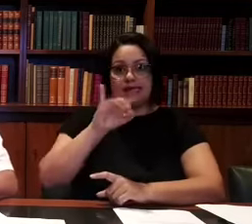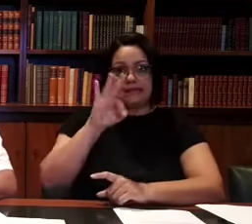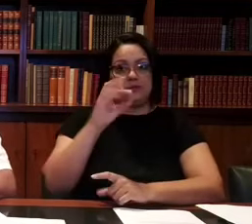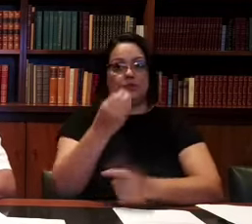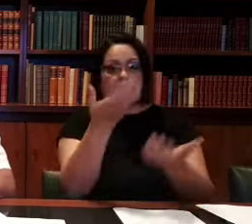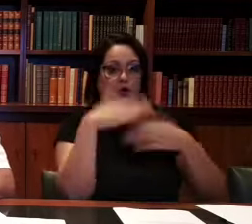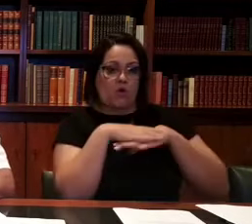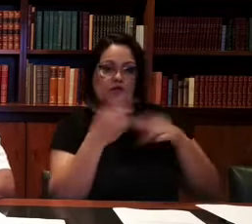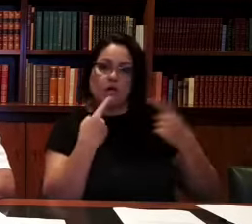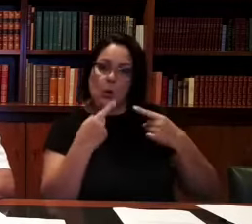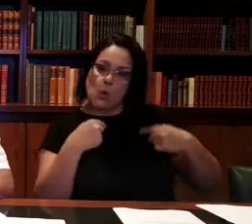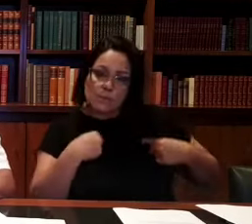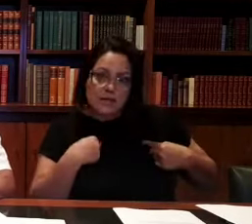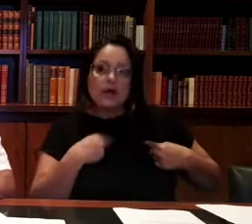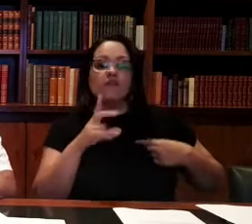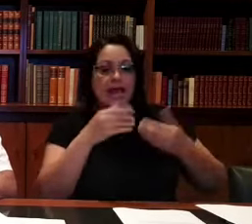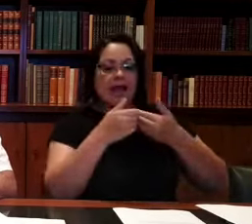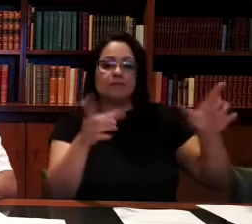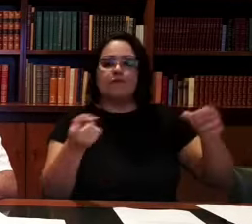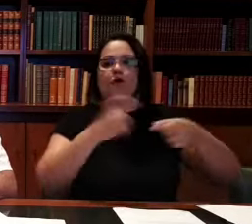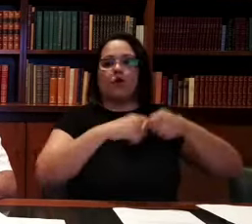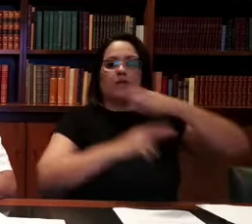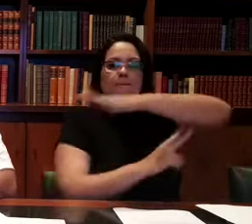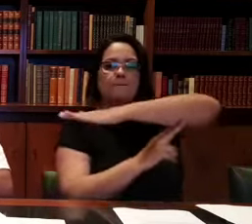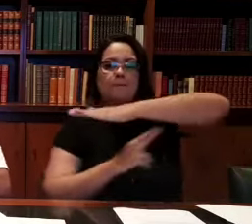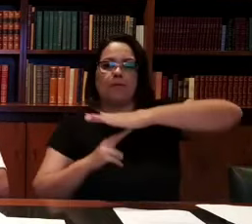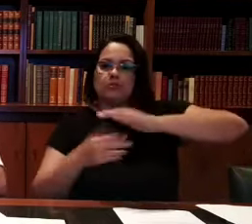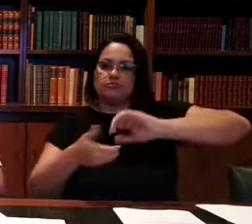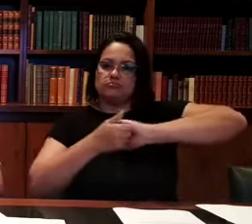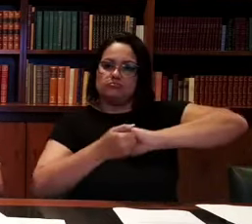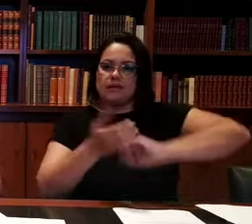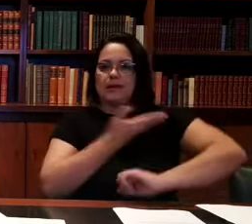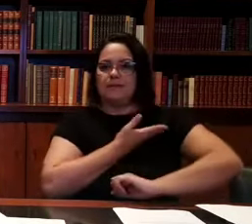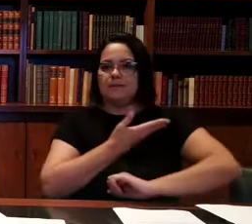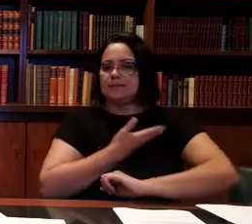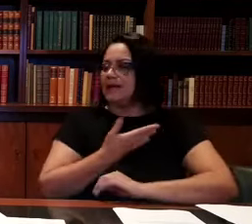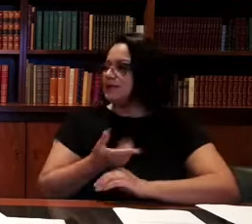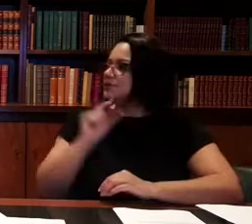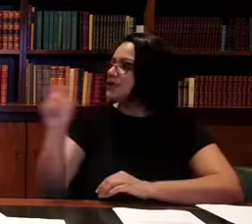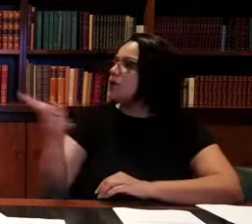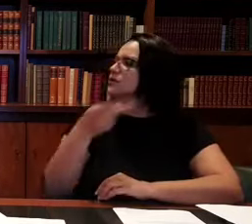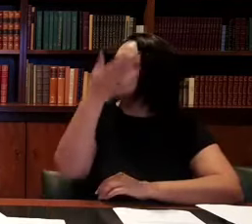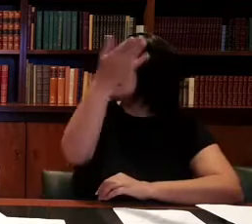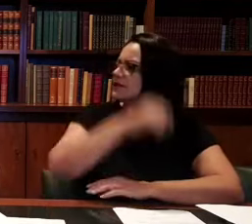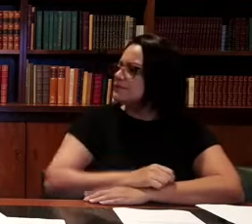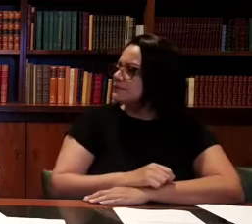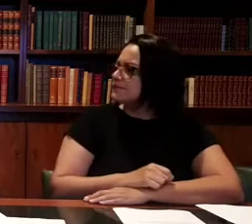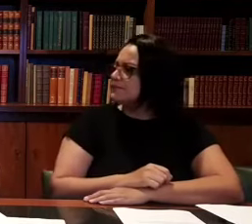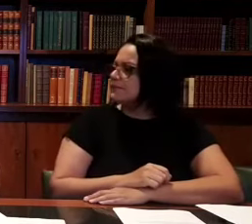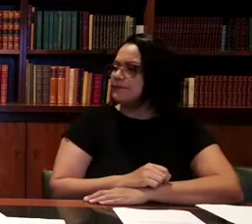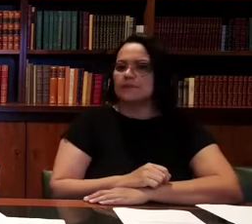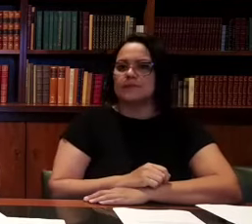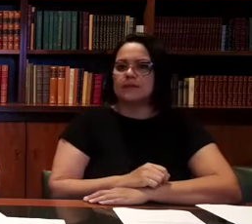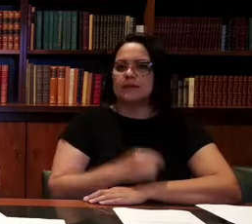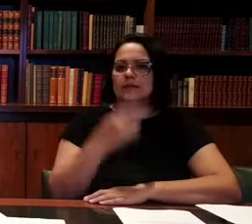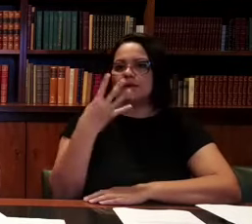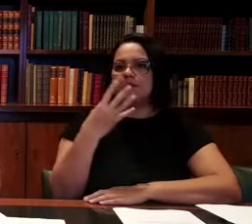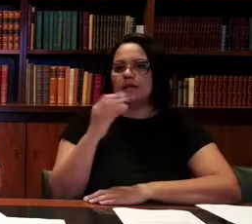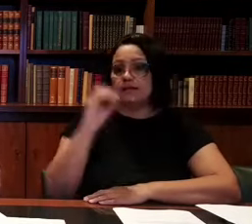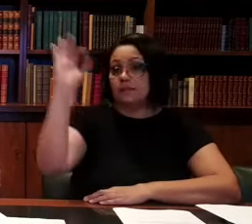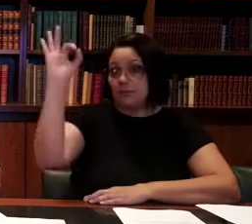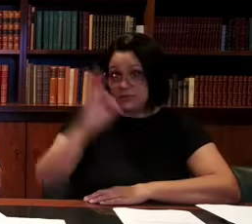safo nós vamos ver por aqui a ponte da amizade além da Ponte da Amizade você ficar conversando até mesmo segunda fonte de fora está quarenta por